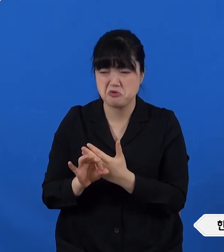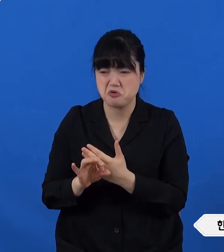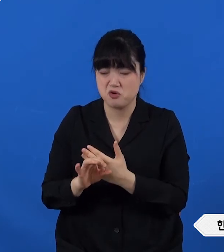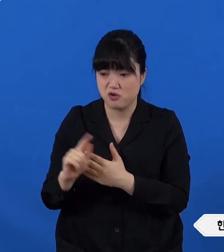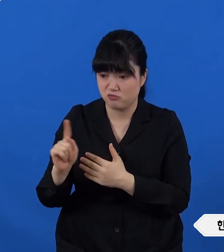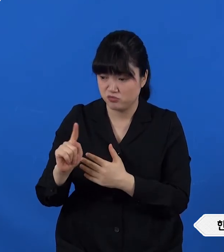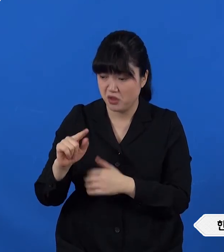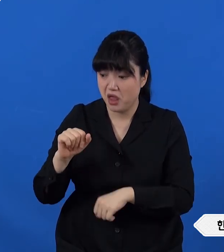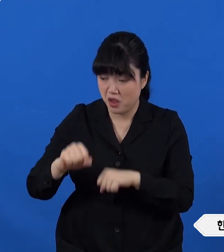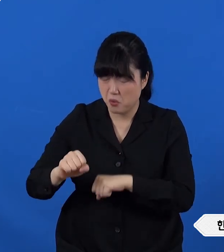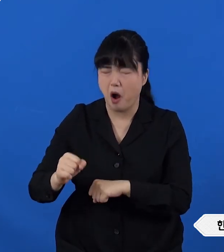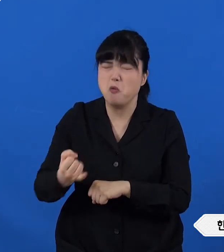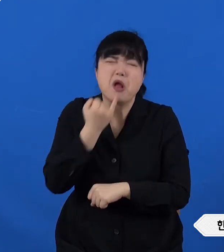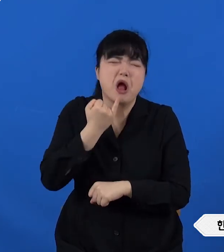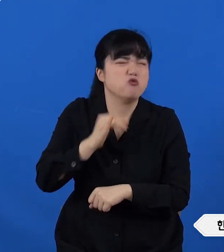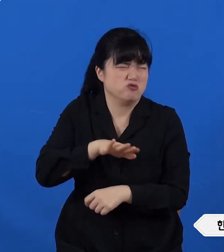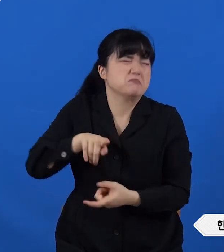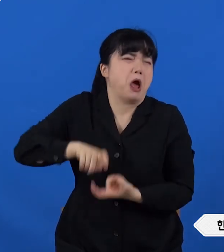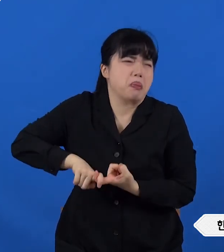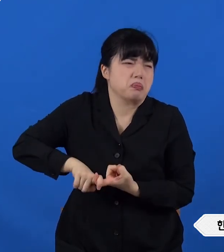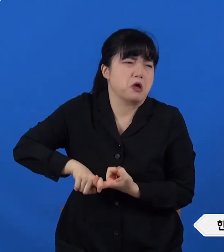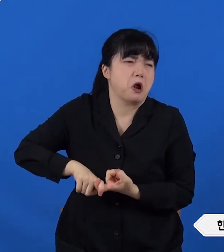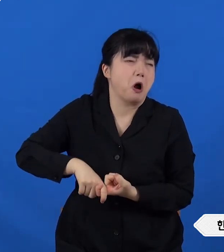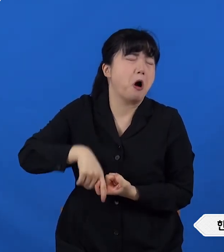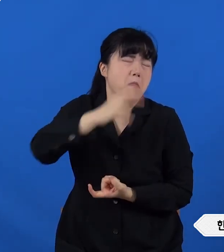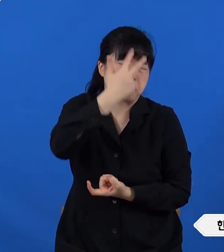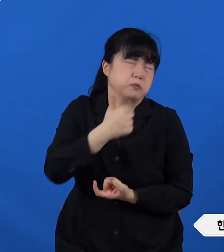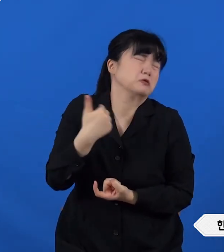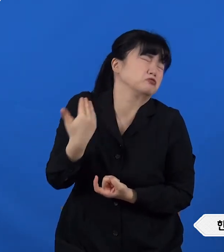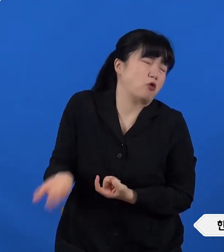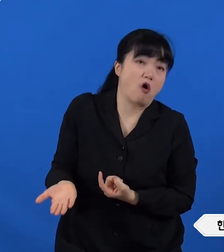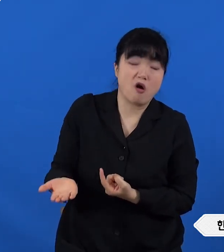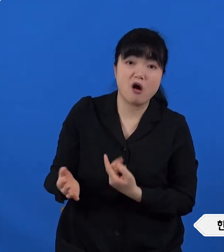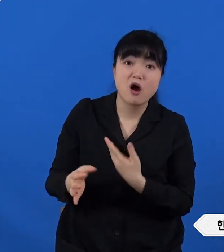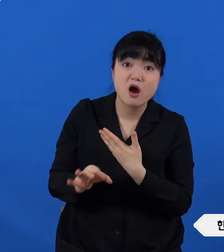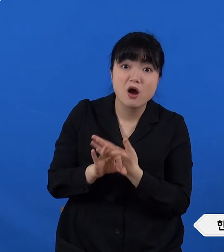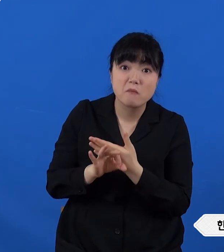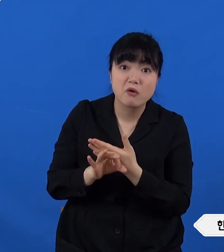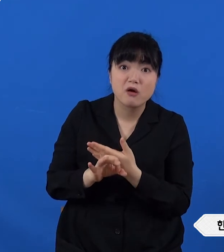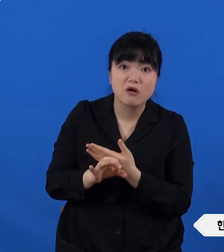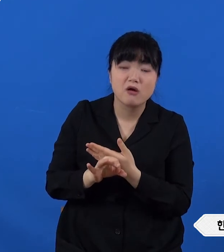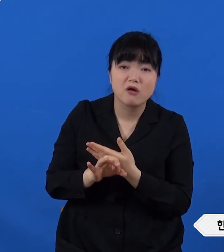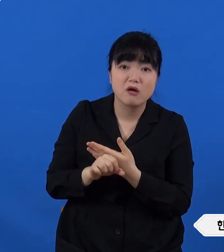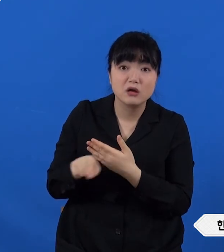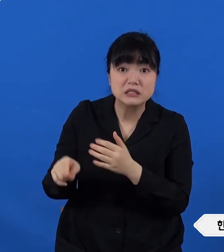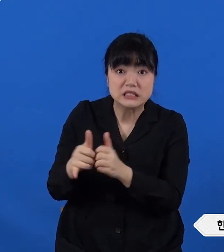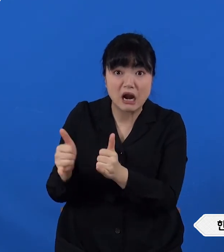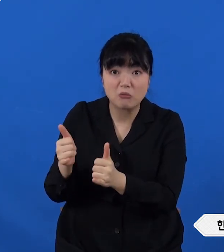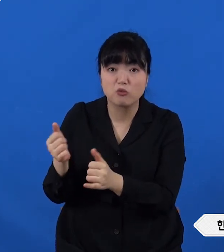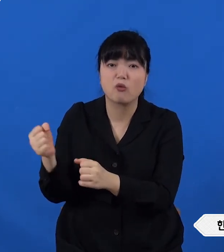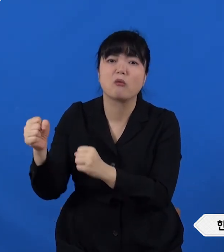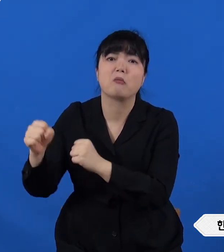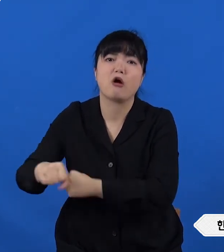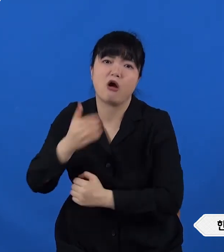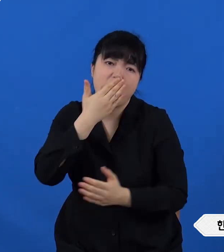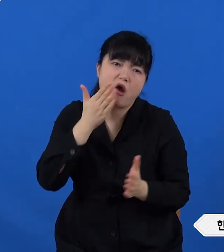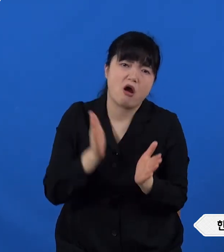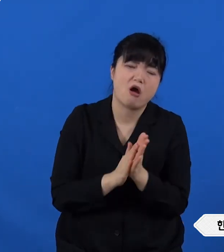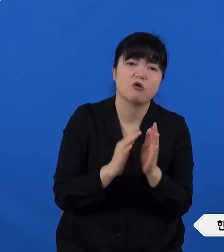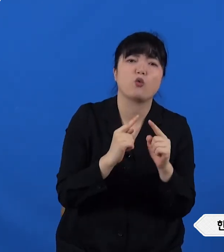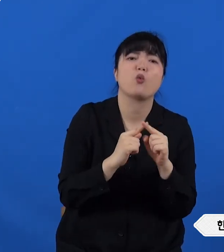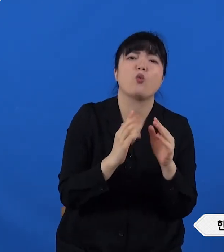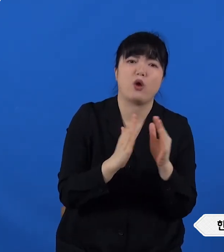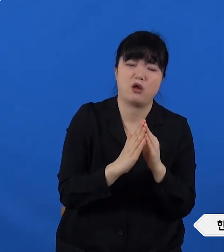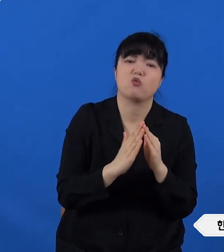짓을 하더라도 우리 편이니까 하면서 싸고 돌면 그러면 그 사람도 망하고 교회